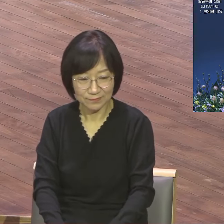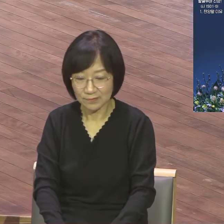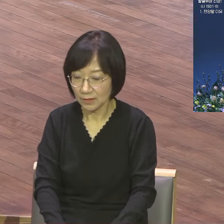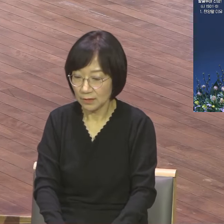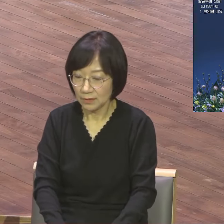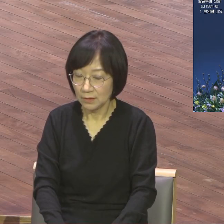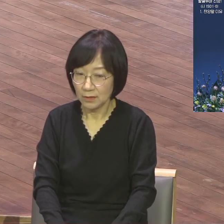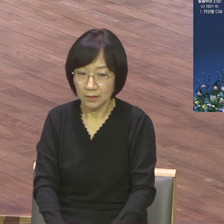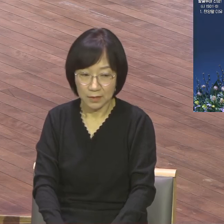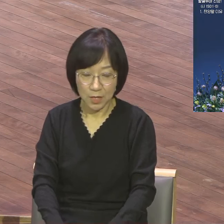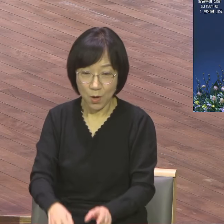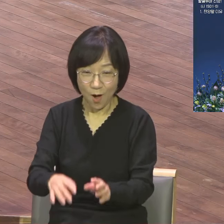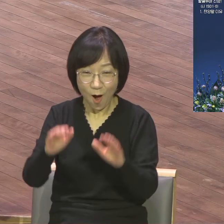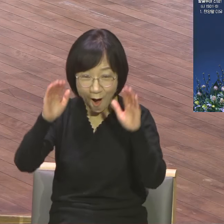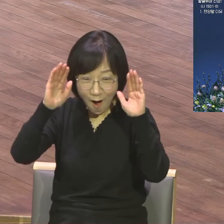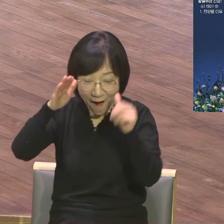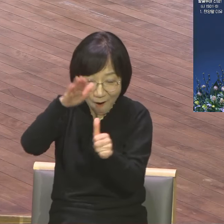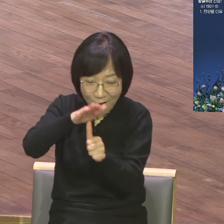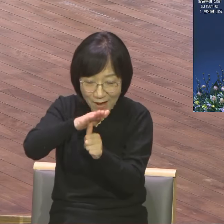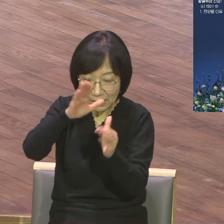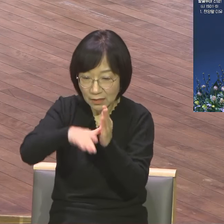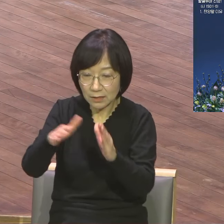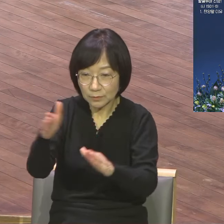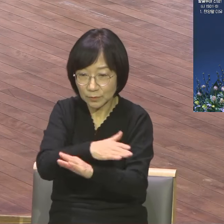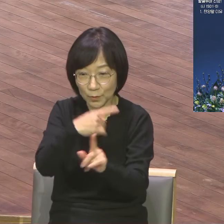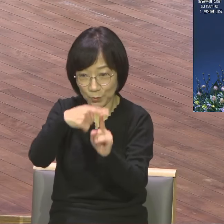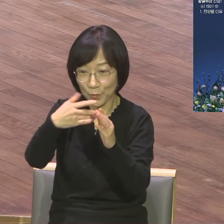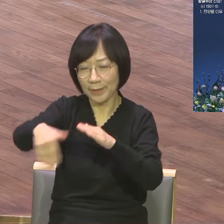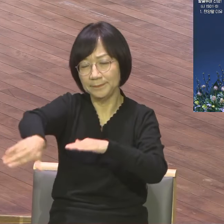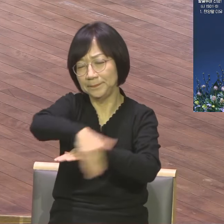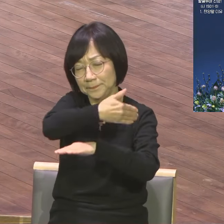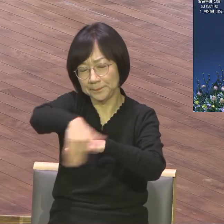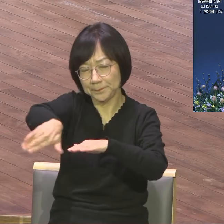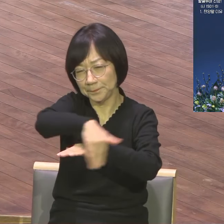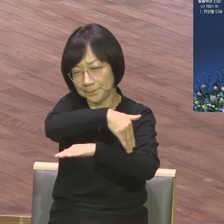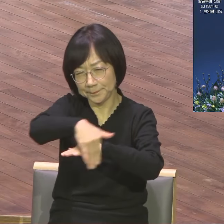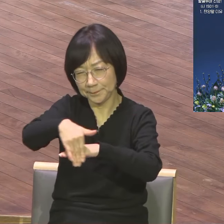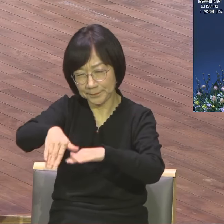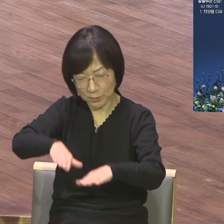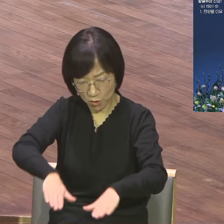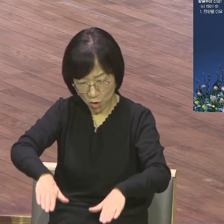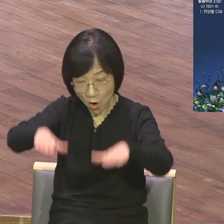다니면서 찬양을 많이 부르는 사람은 절대로요 엄치가 없어요.